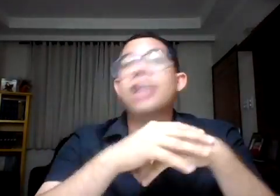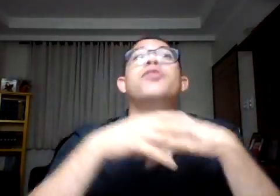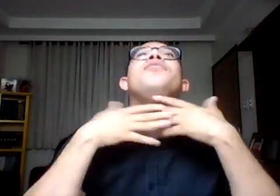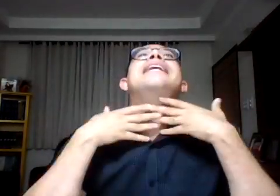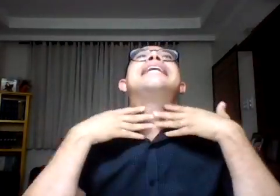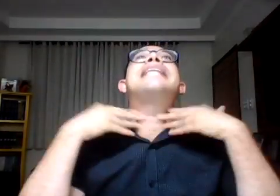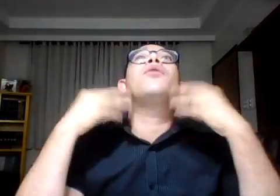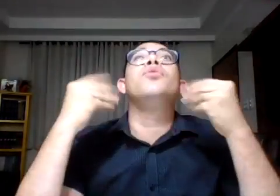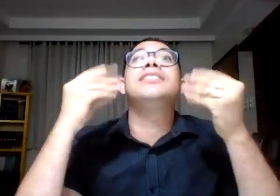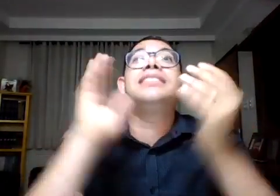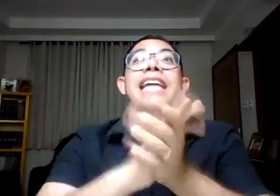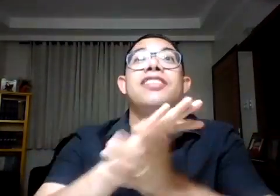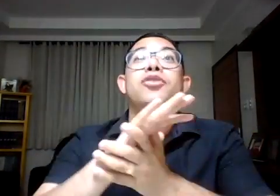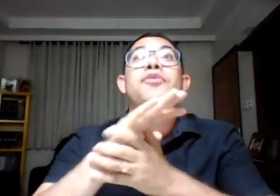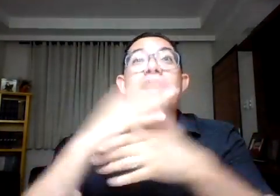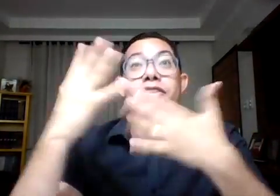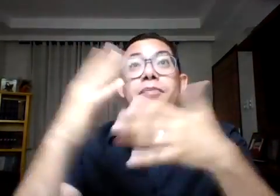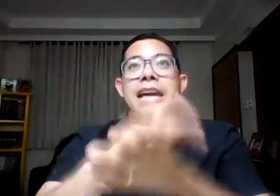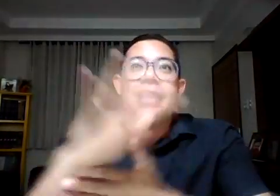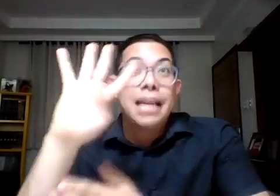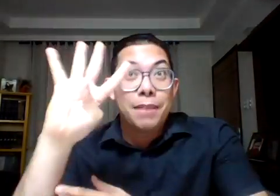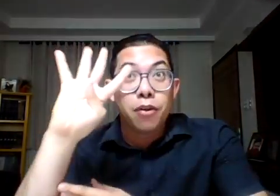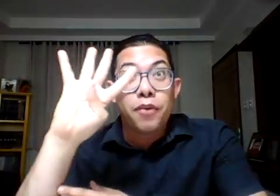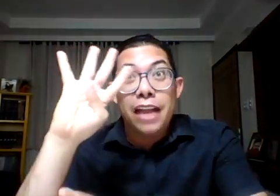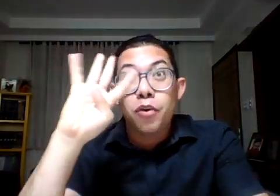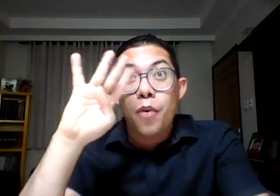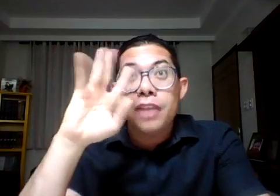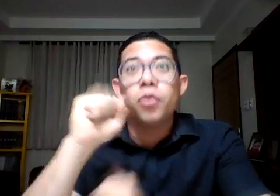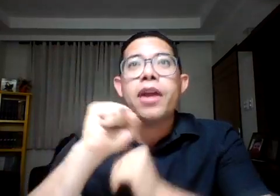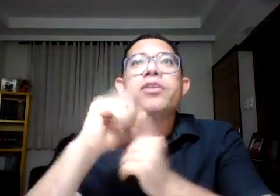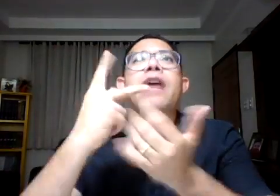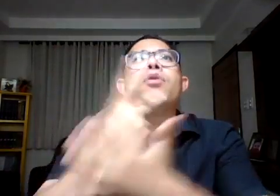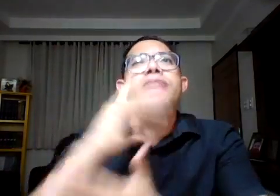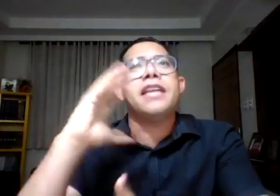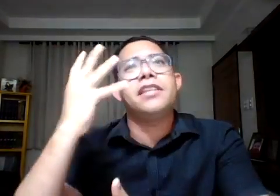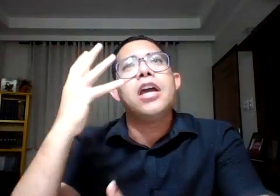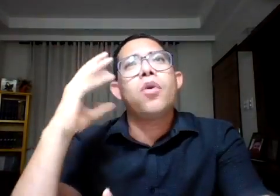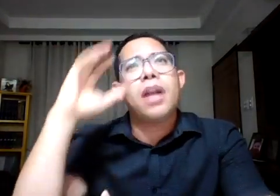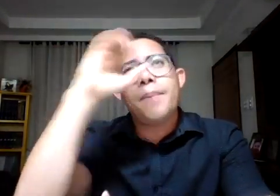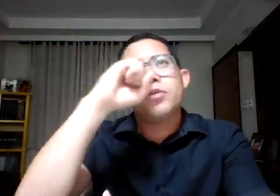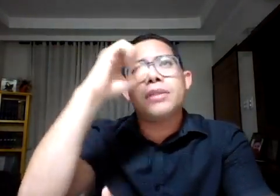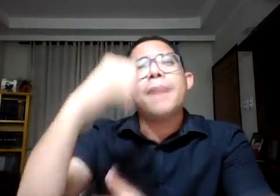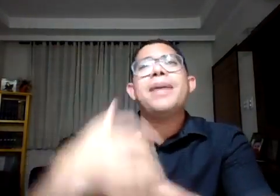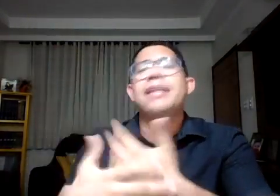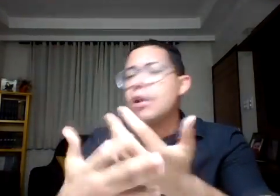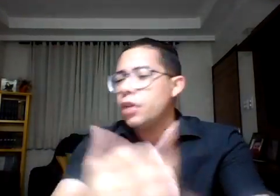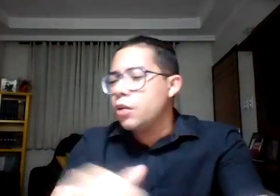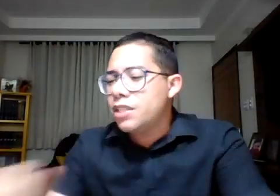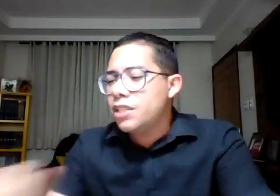estou ficando até com sede, estou falando demais, mas eu vou falar do quarto erro que acontece quando a pessoa está aprendendo língua de